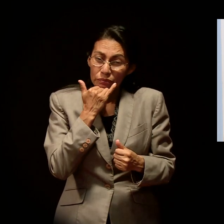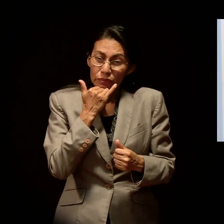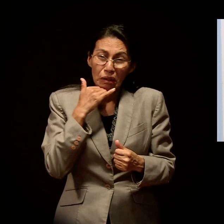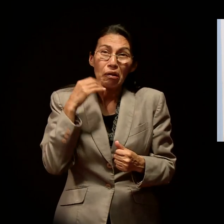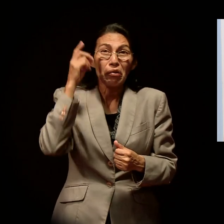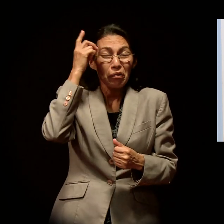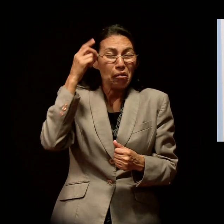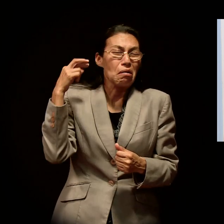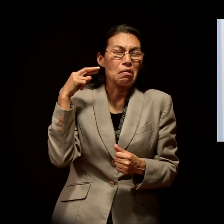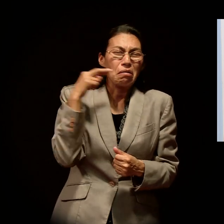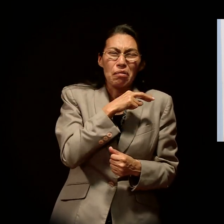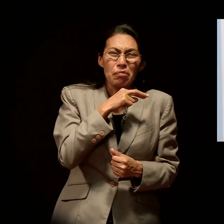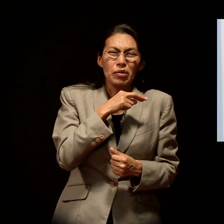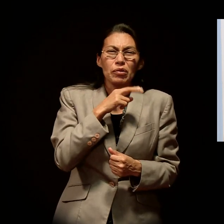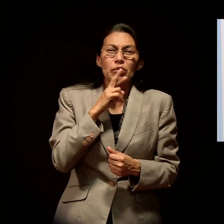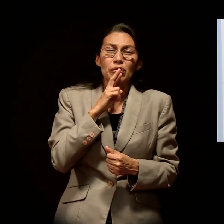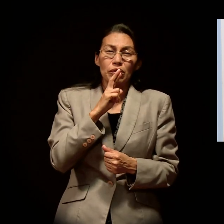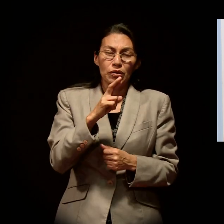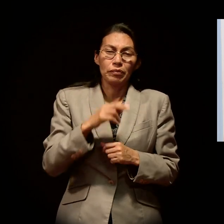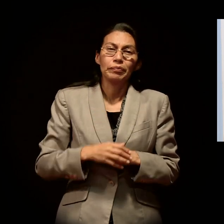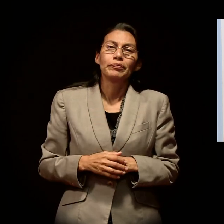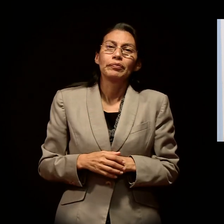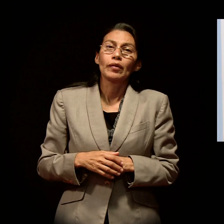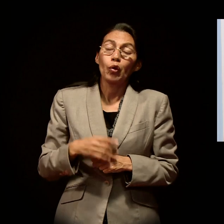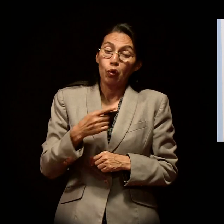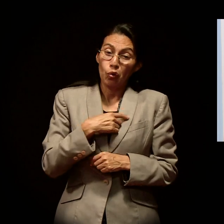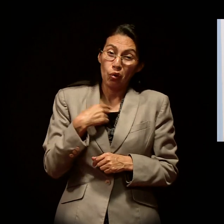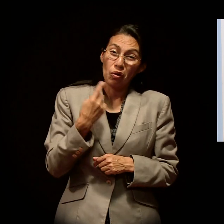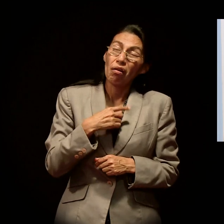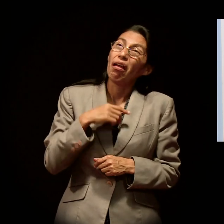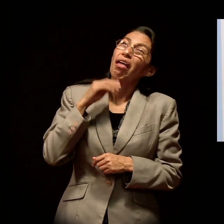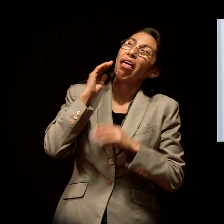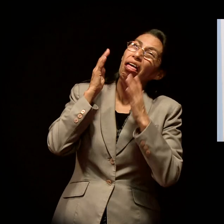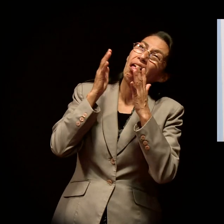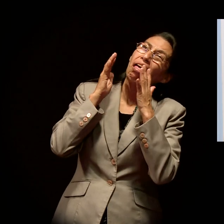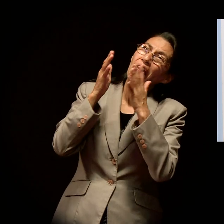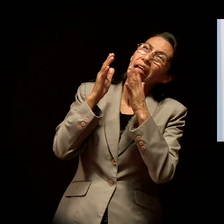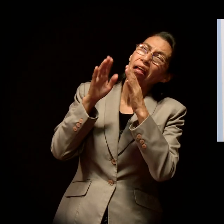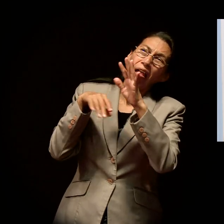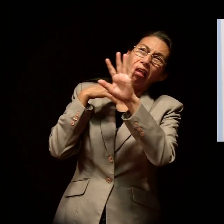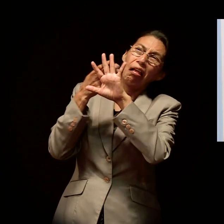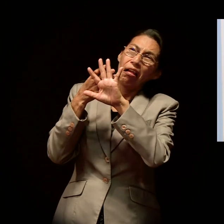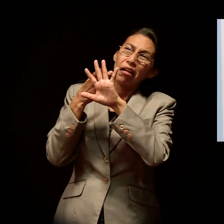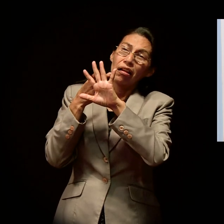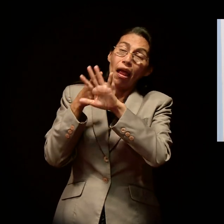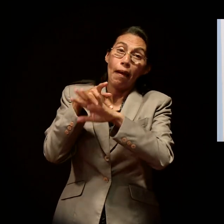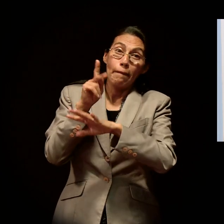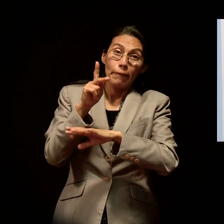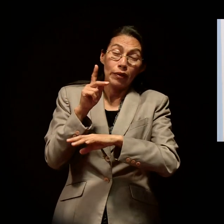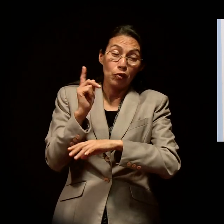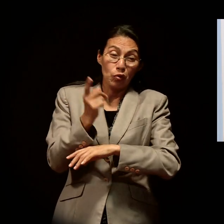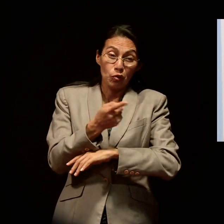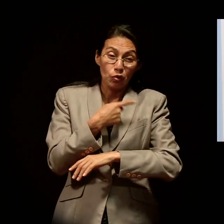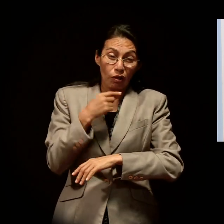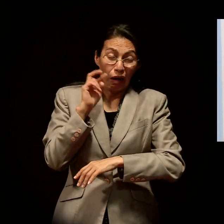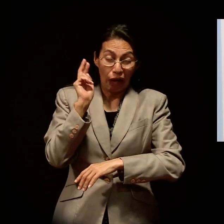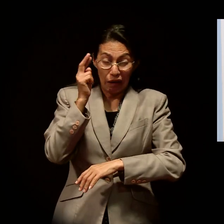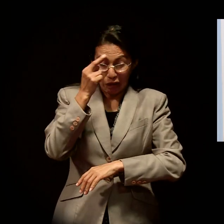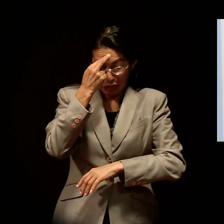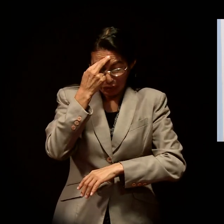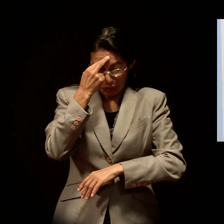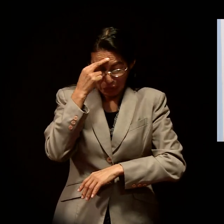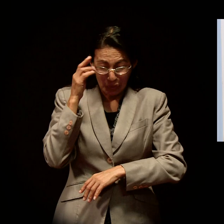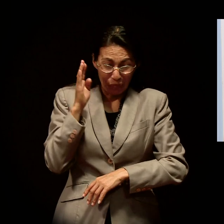alguna podemos ofender a Dios queriendo o no queriendo el asuntos que ofendimos a Dios pero si